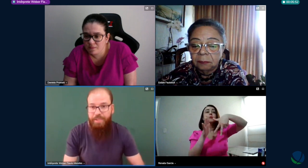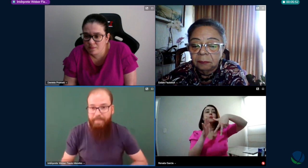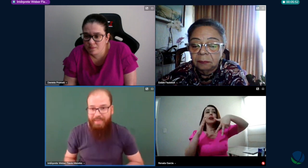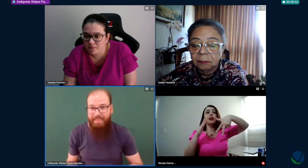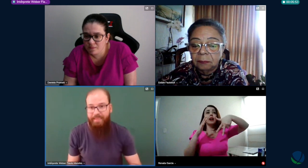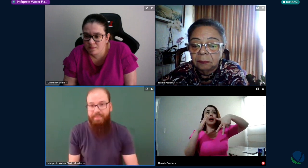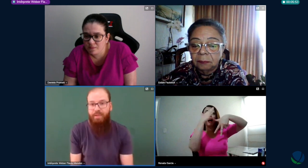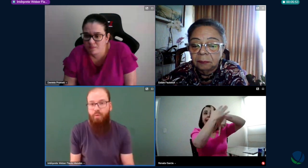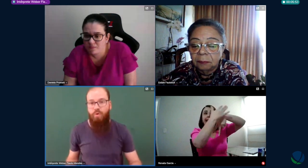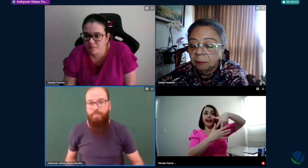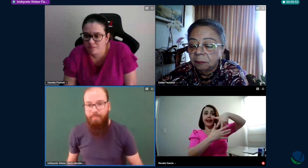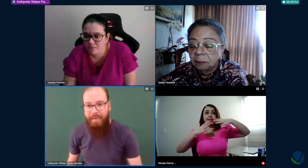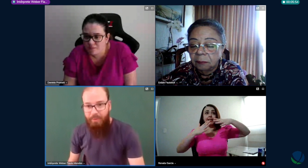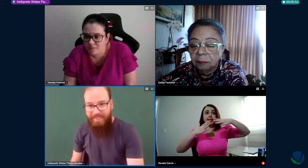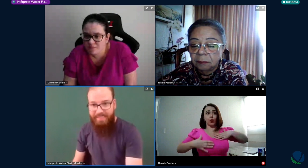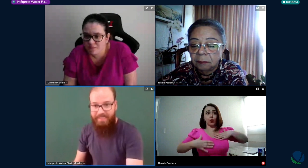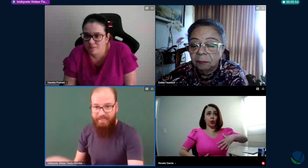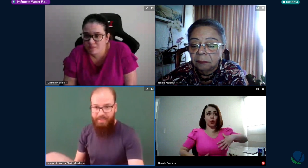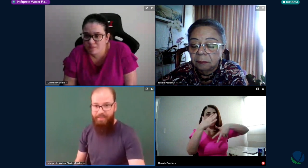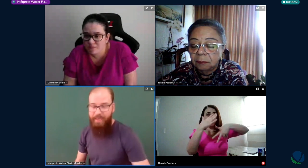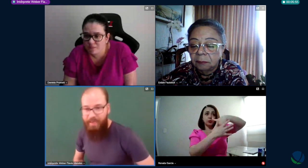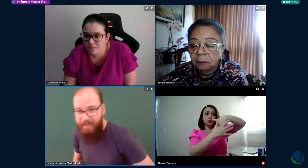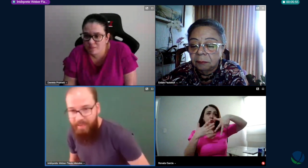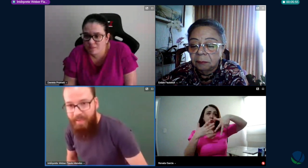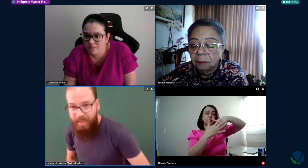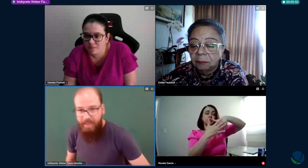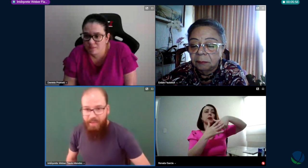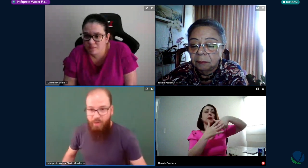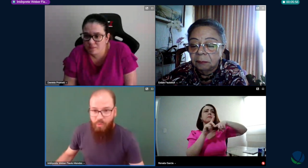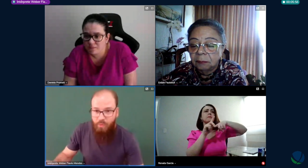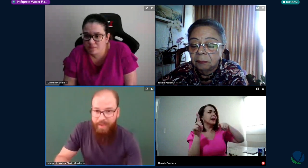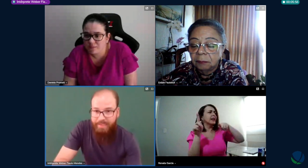E a gente representa então o corpo humano assim, né?